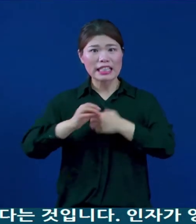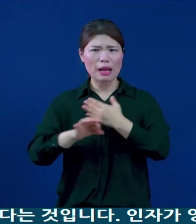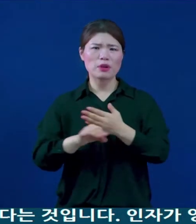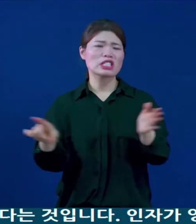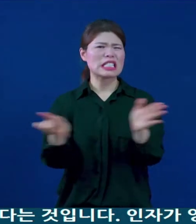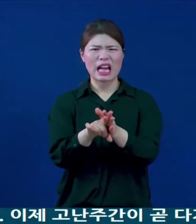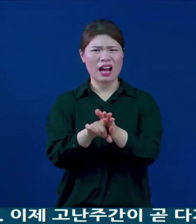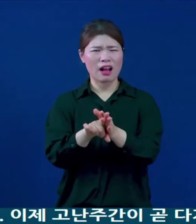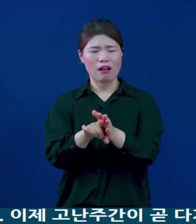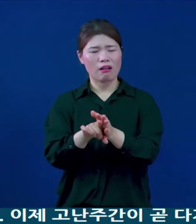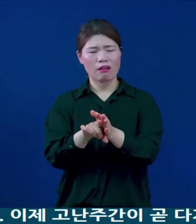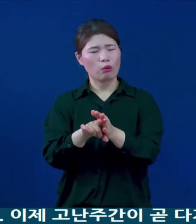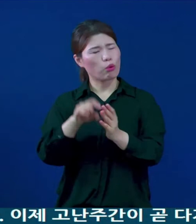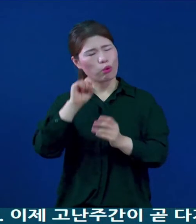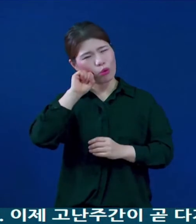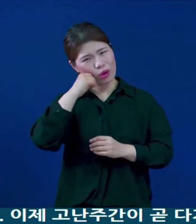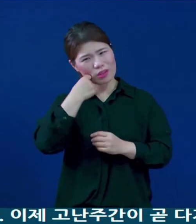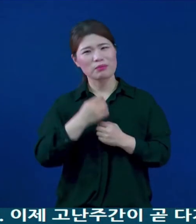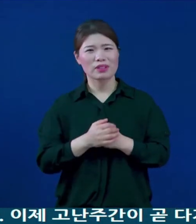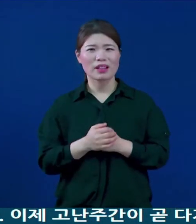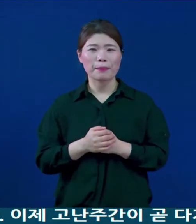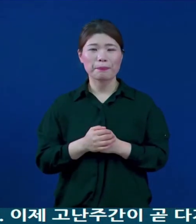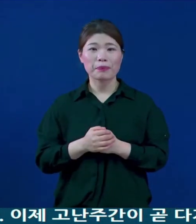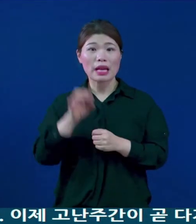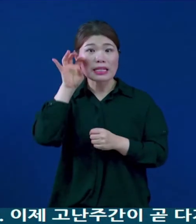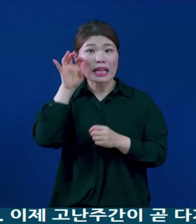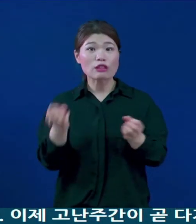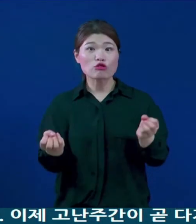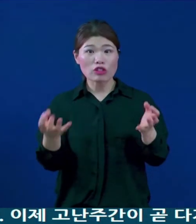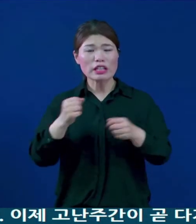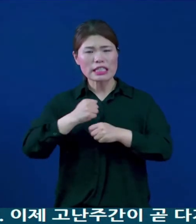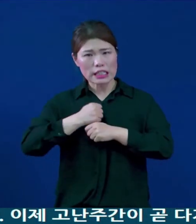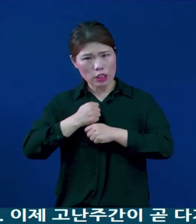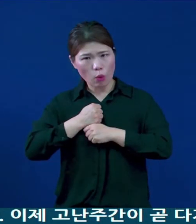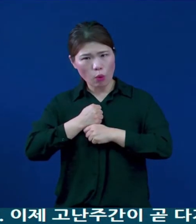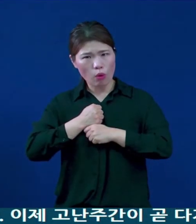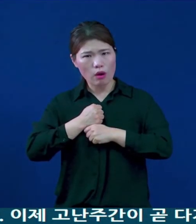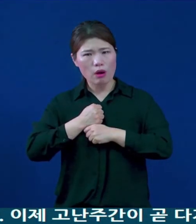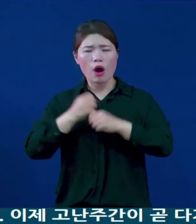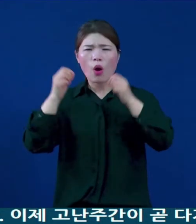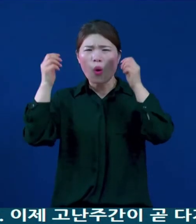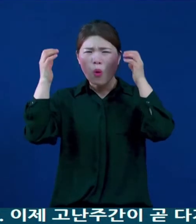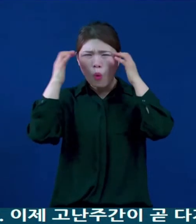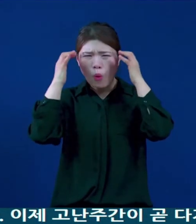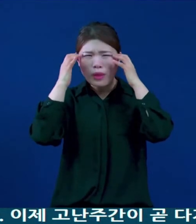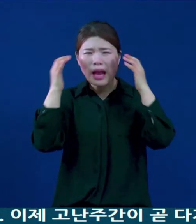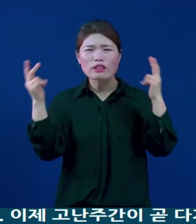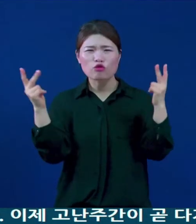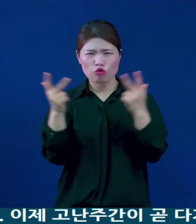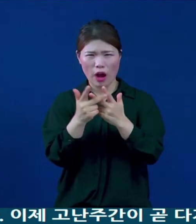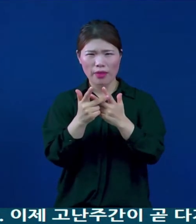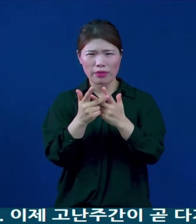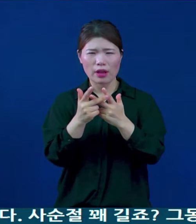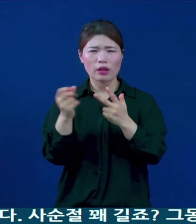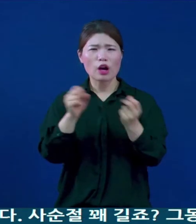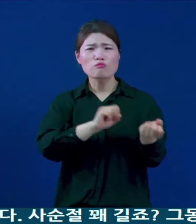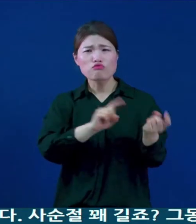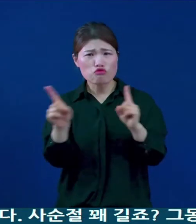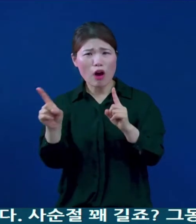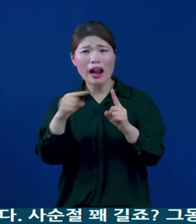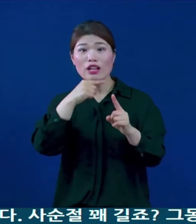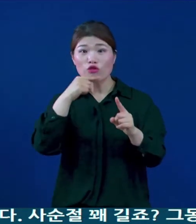쉽지 않을 겁니다. 그런데 이 사순절을 지켜가면서 점점 고난주간과 부활주일을